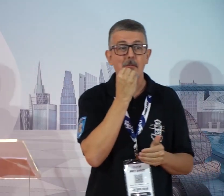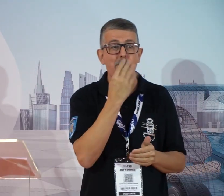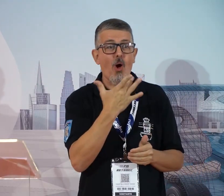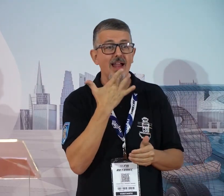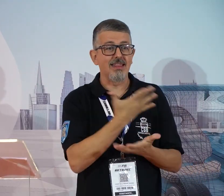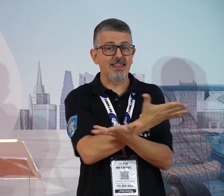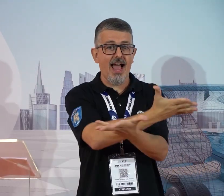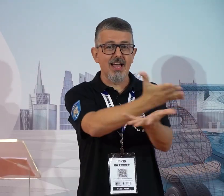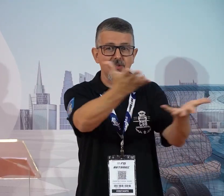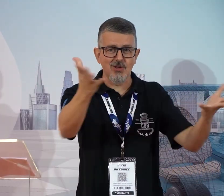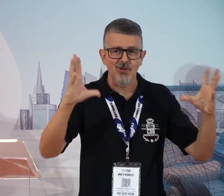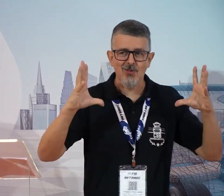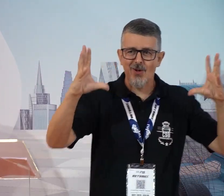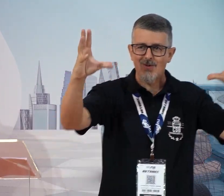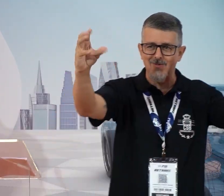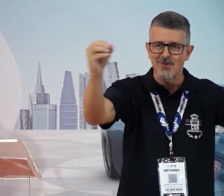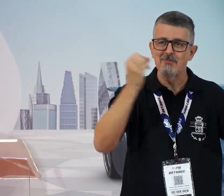Boa tarde a todos,